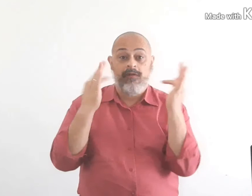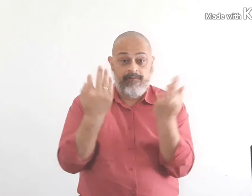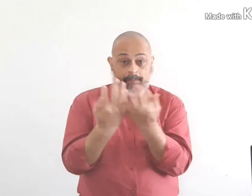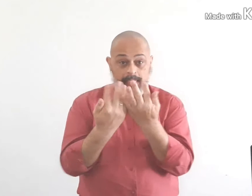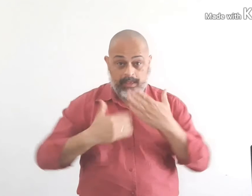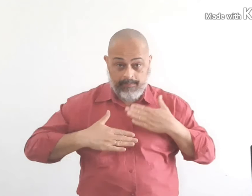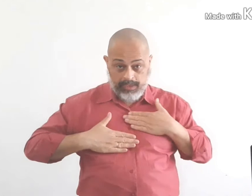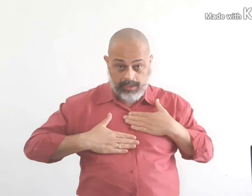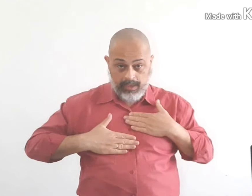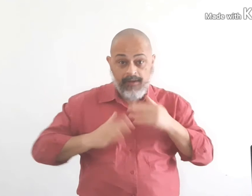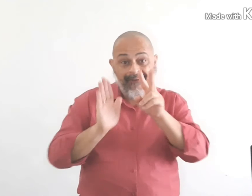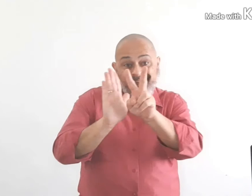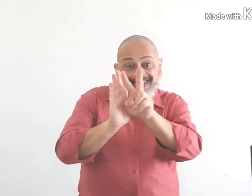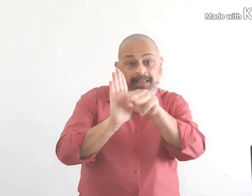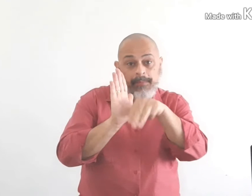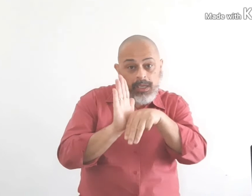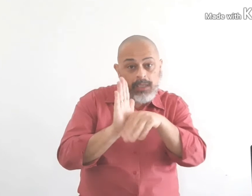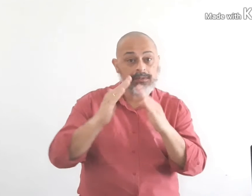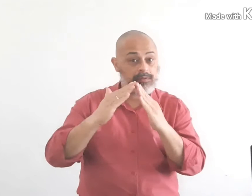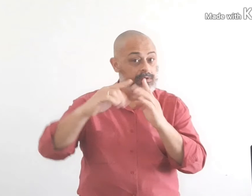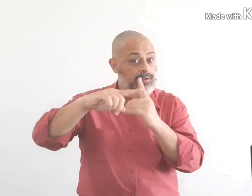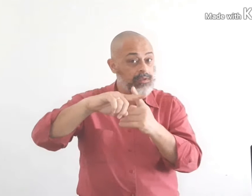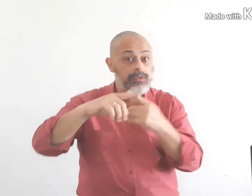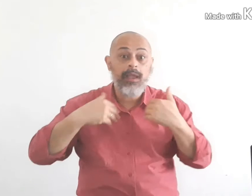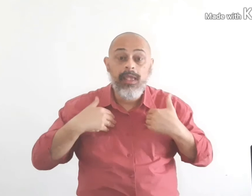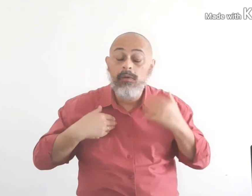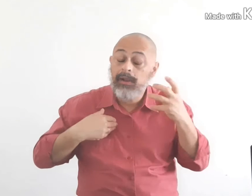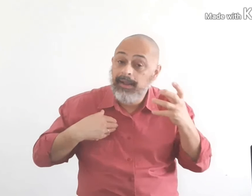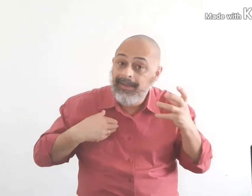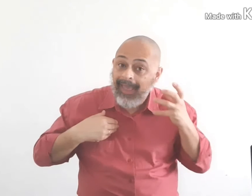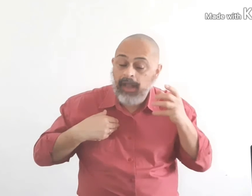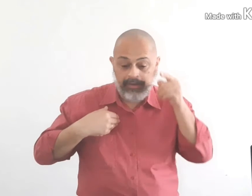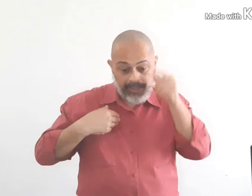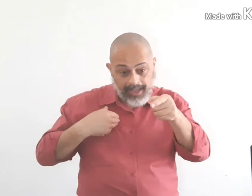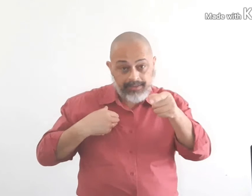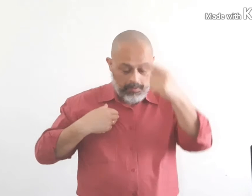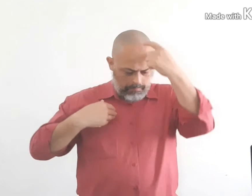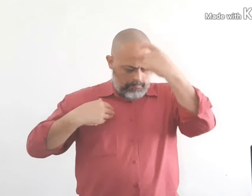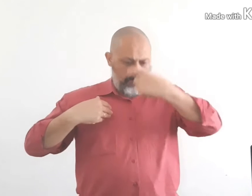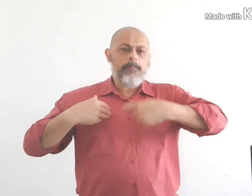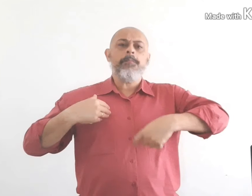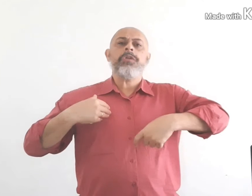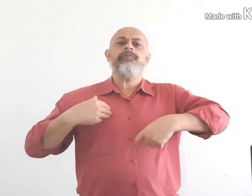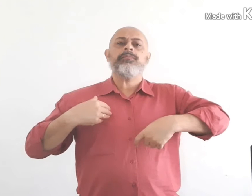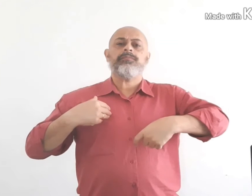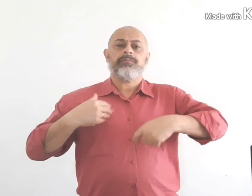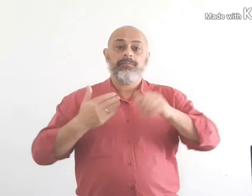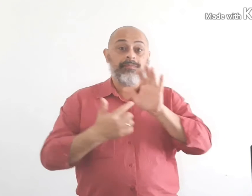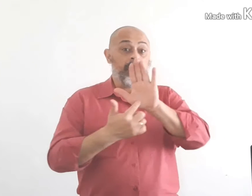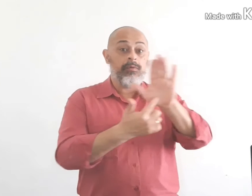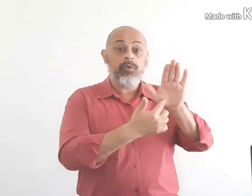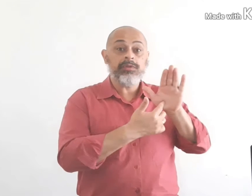pastoreio tenham esse perfil, essa imagem, esse